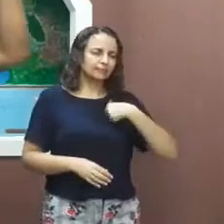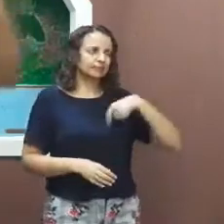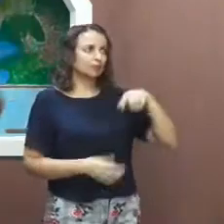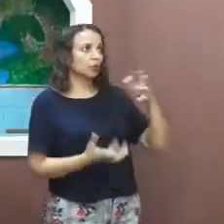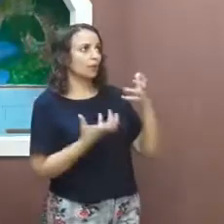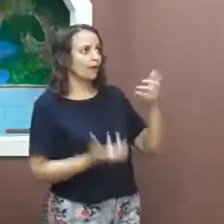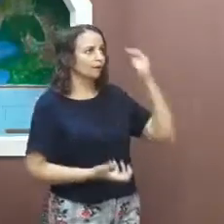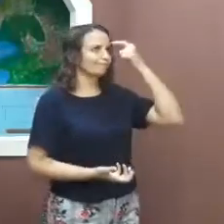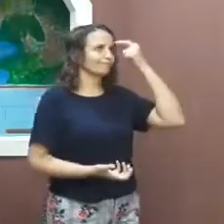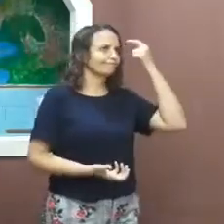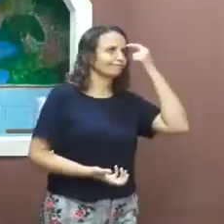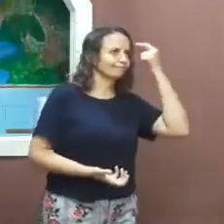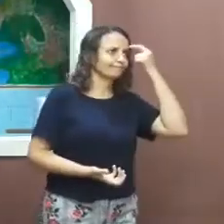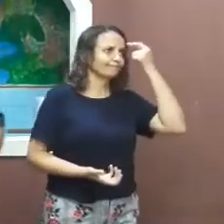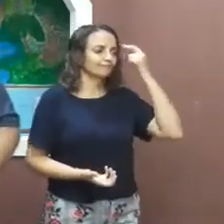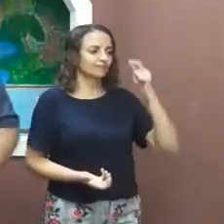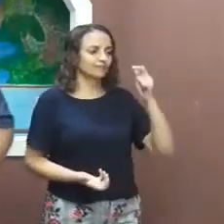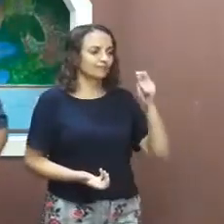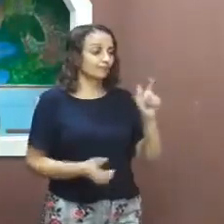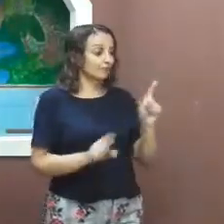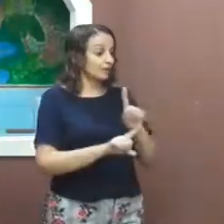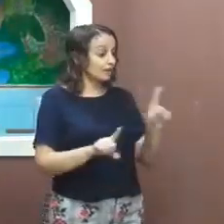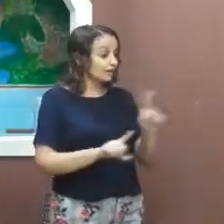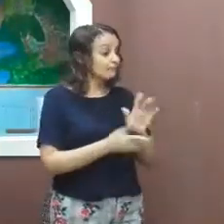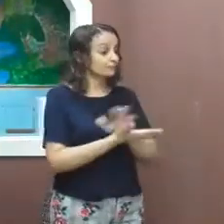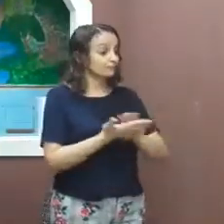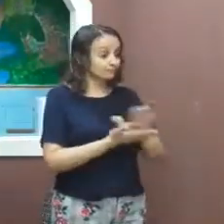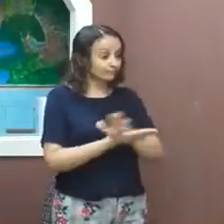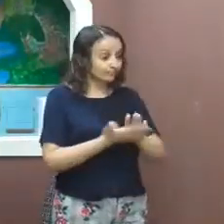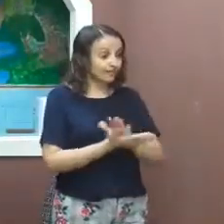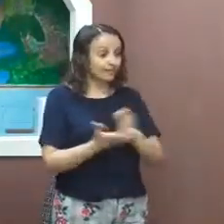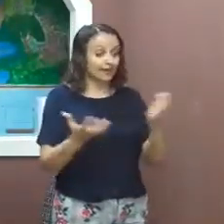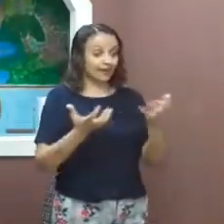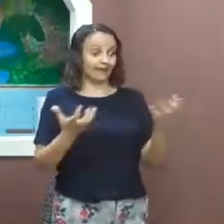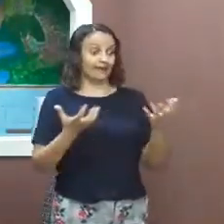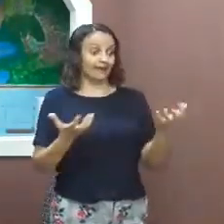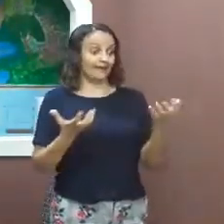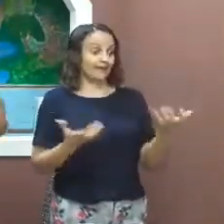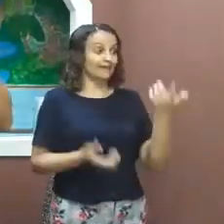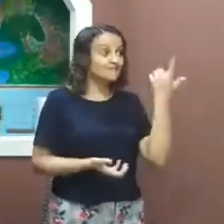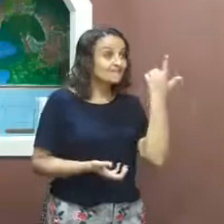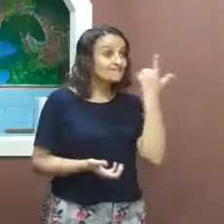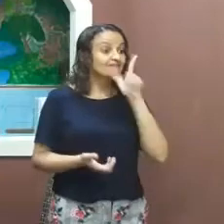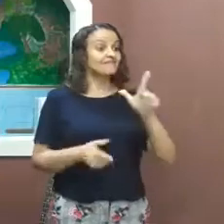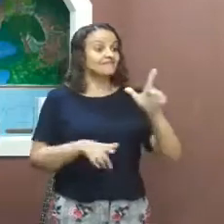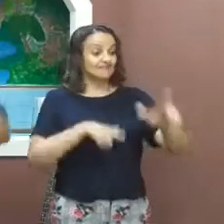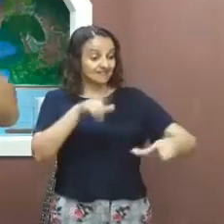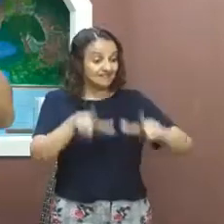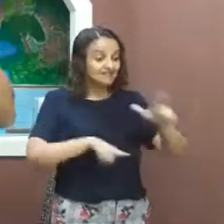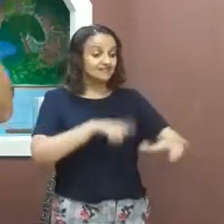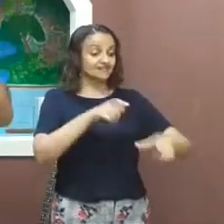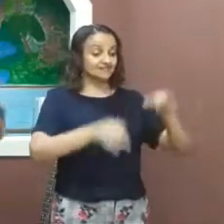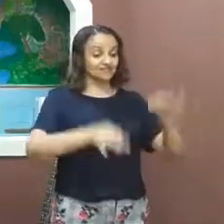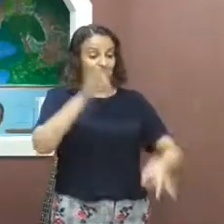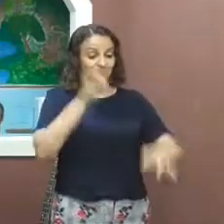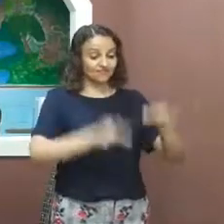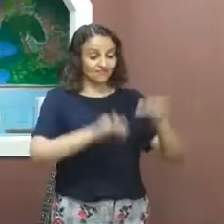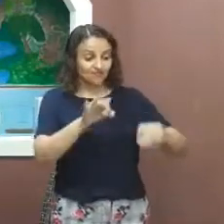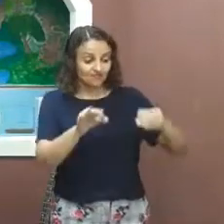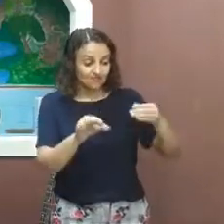é cognição, é pensamento, é nada. Você quer acumular tanto porque você quer ter um status de trabalhar lá, porque passou no concurso tal, que